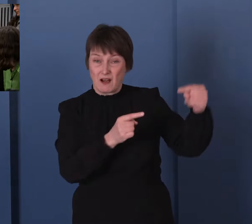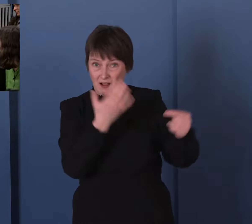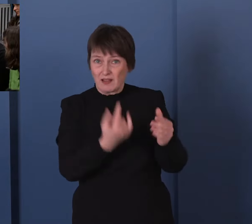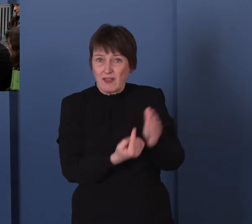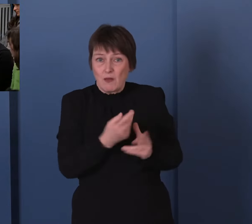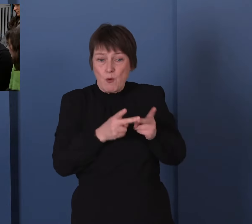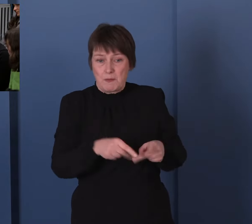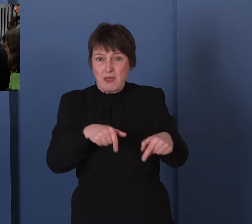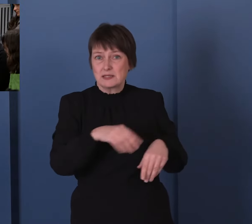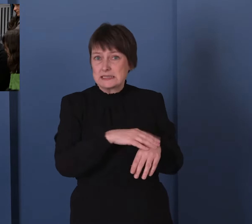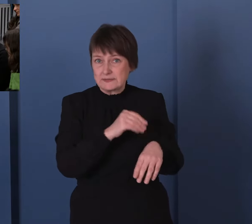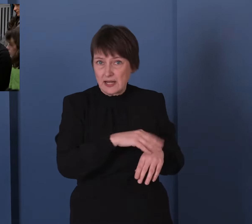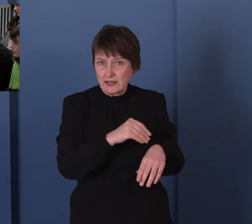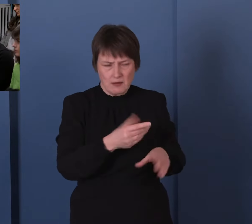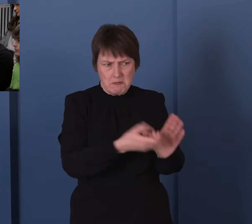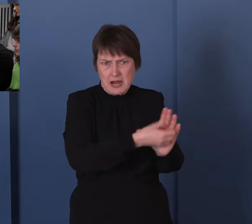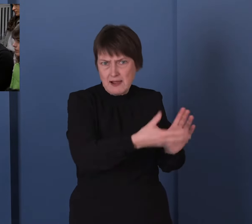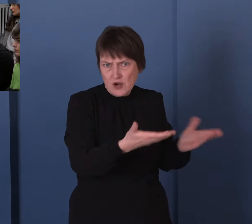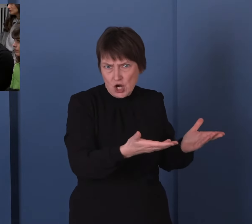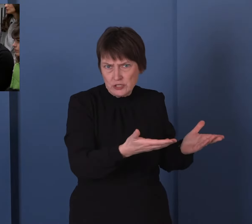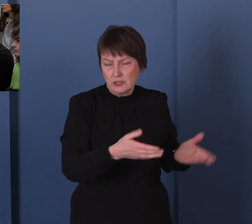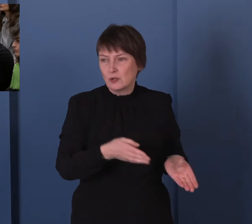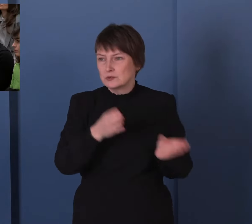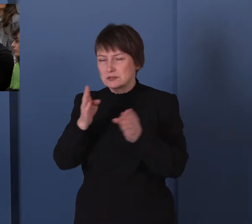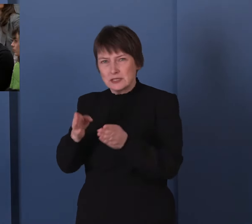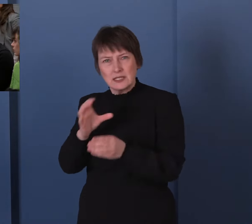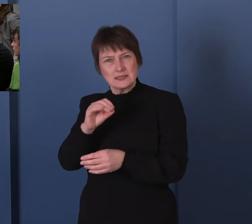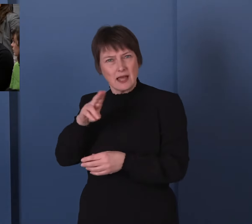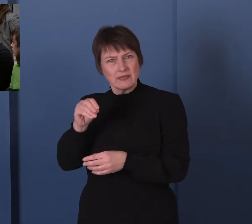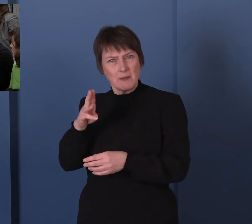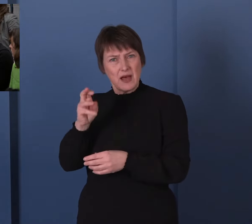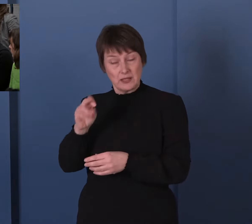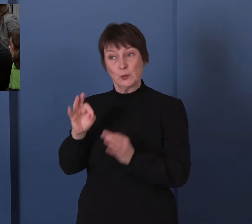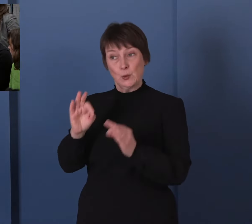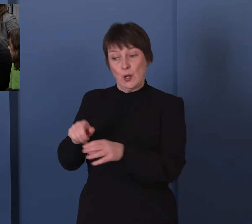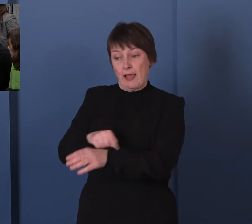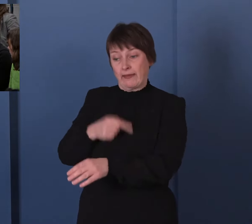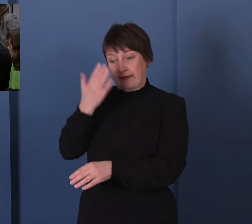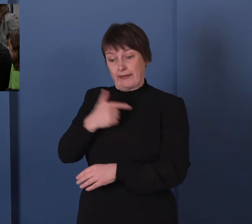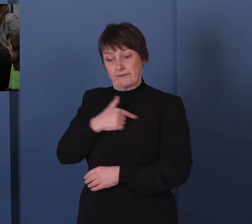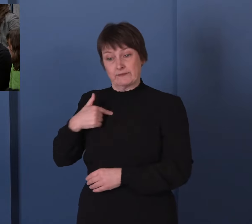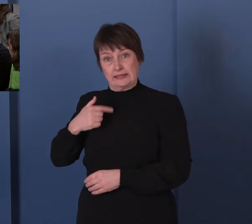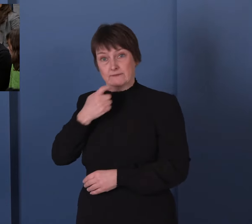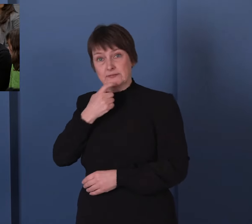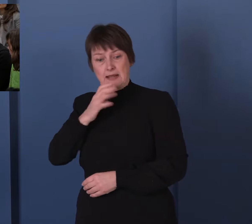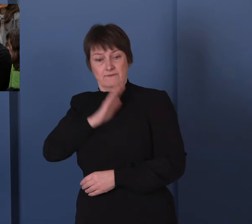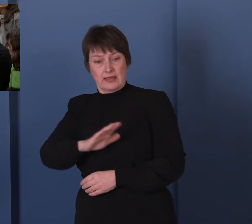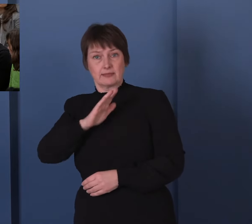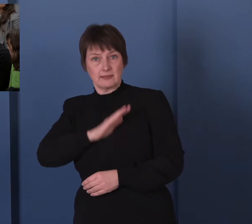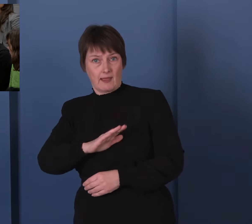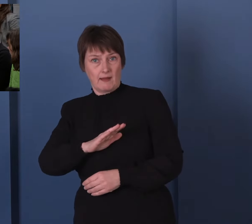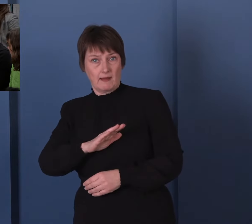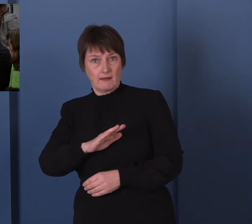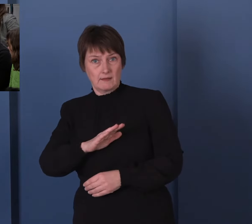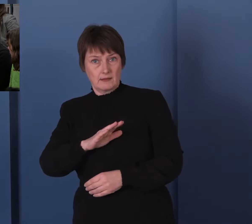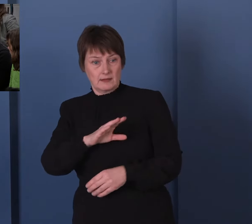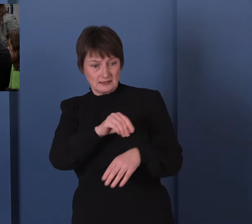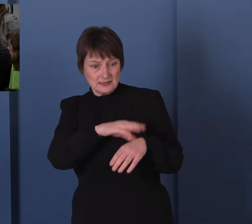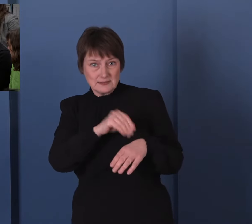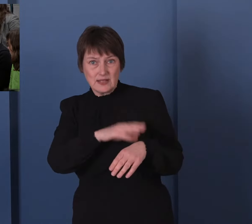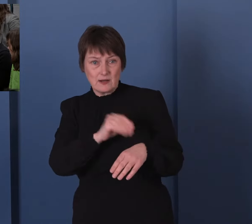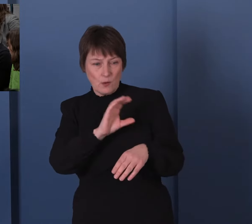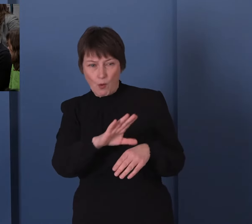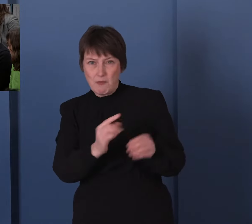And Sanna, Marin, how long will we be able to wait for Sweden if there will be more actions like this and it will